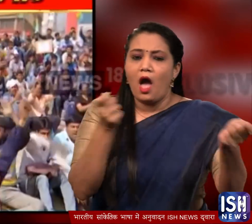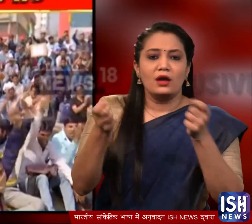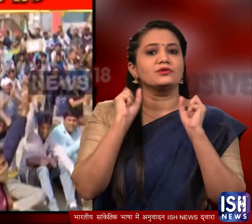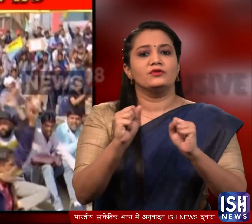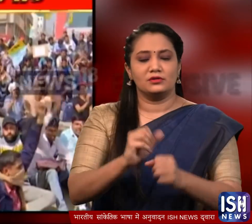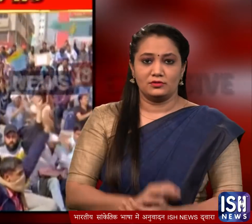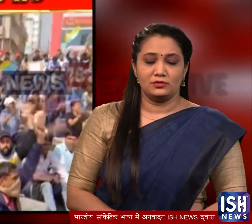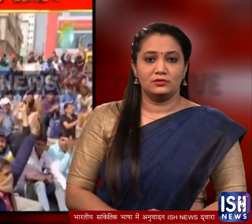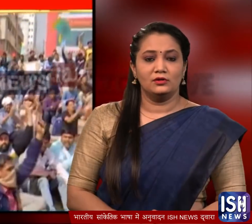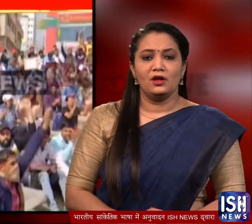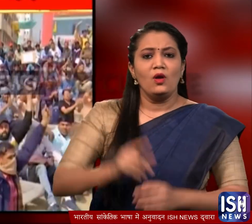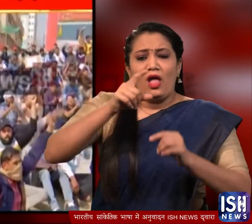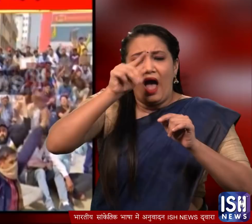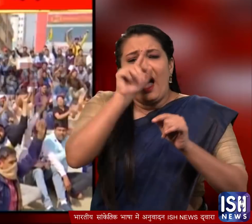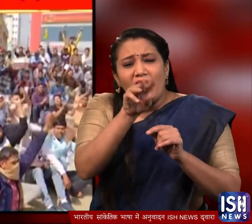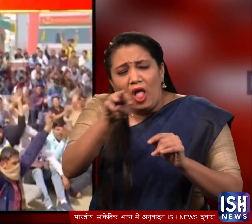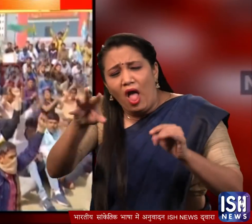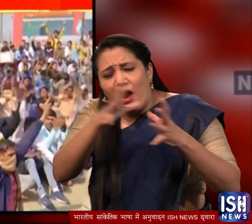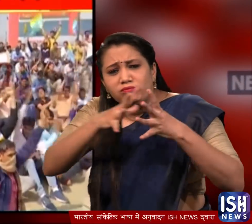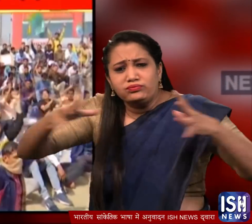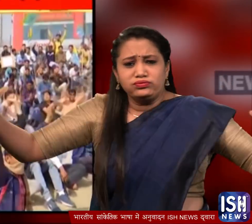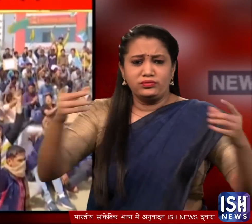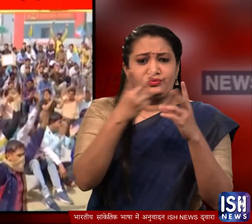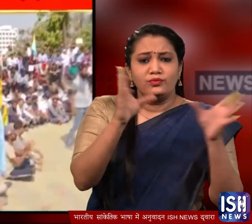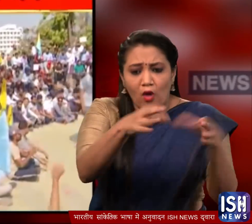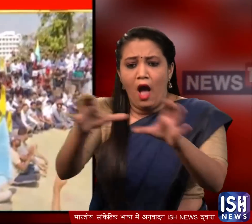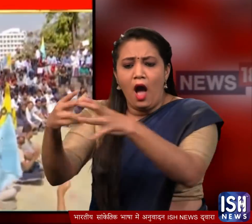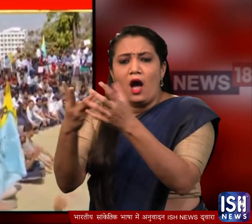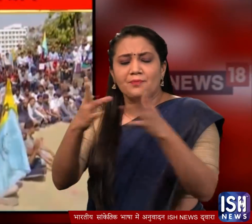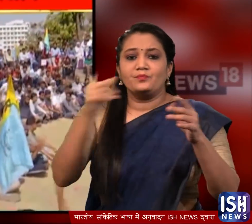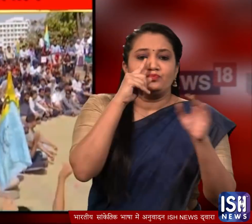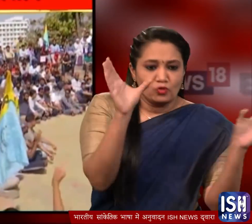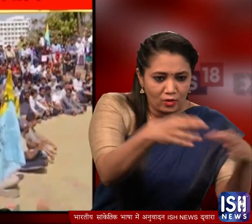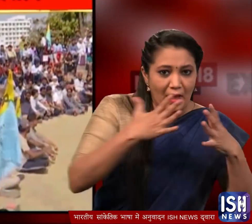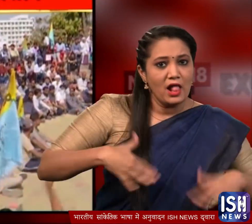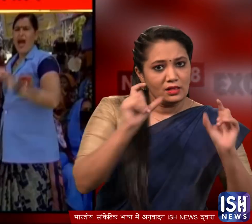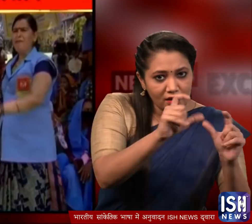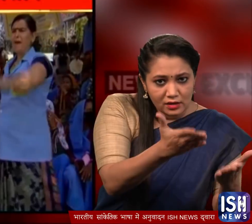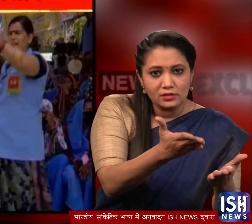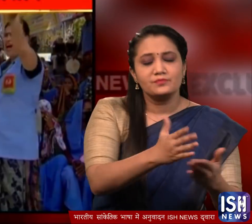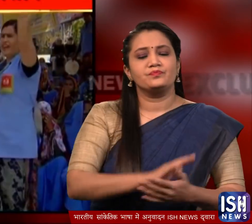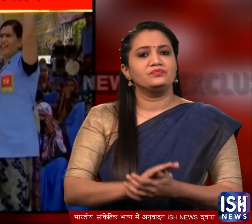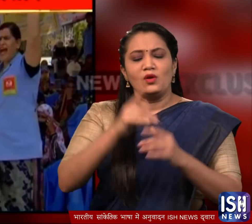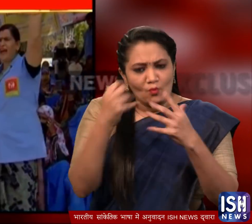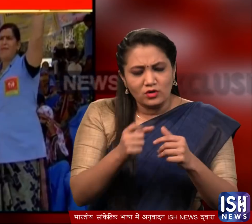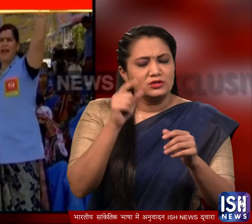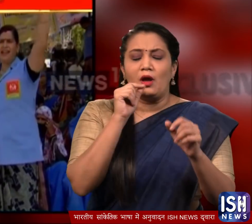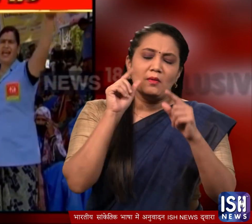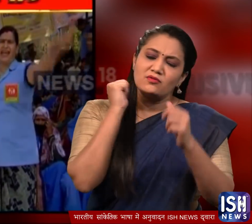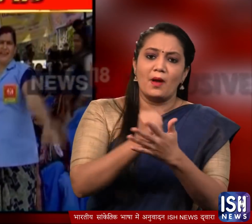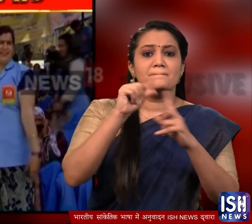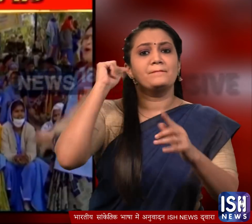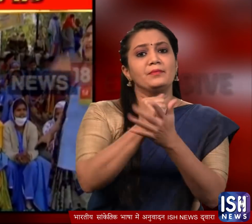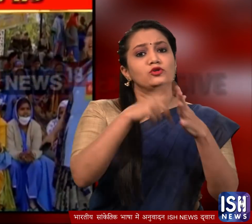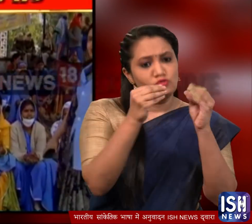संभालना उनके लिए टेढ़ी खीर बन गया, क्योंकि वो सभी हजारों की संख्या में प्रदर्शन के लिए जुटे थे। एक जगह महिला स्वास्थ्य कर्मियों की भीड़ नजर आई, जो सरकार से